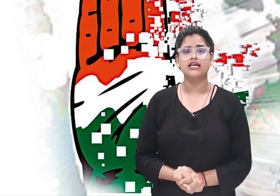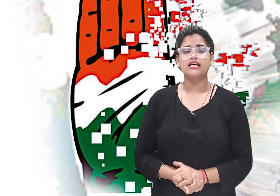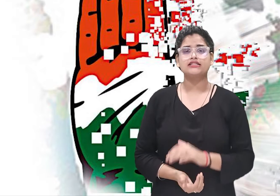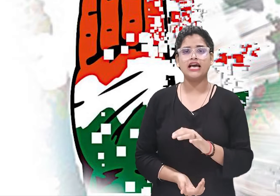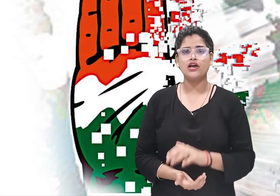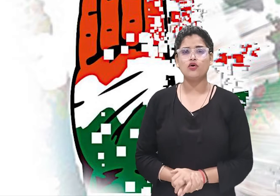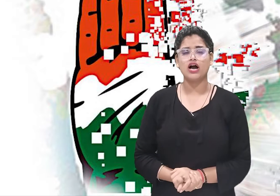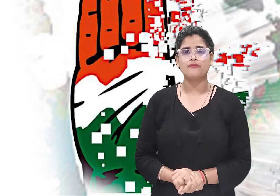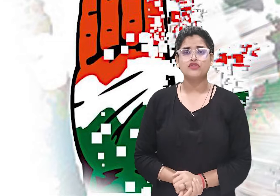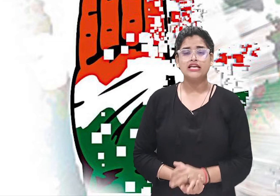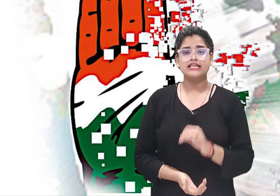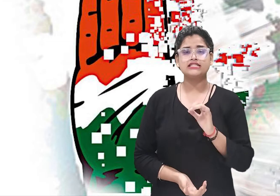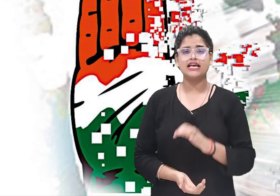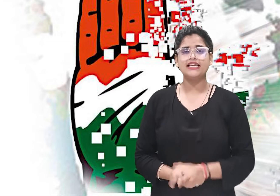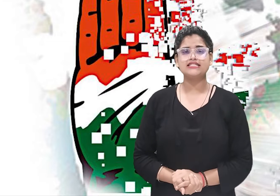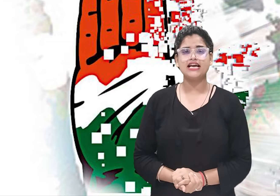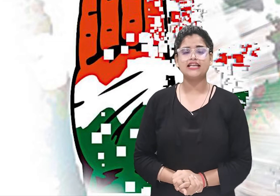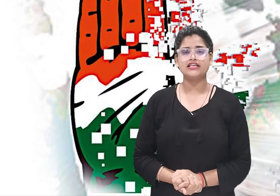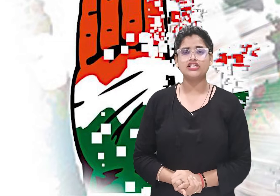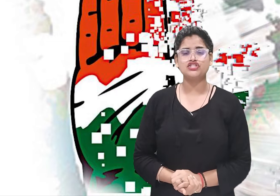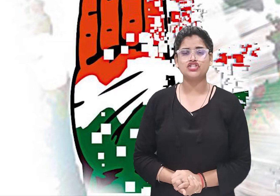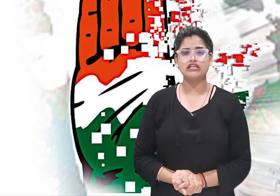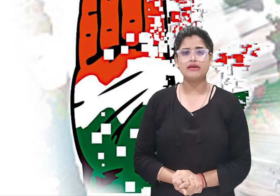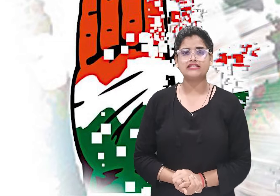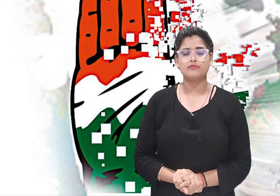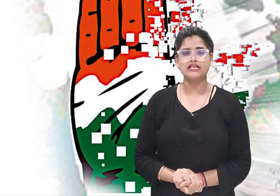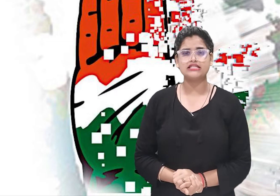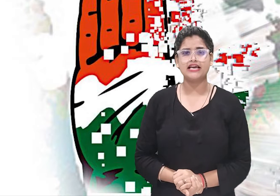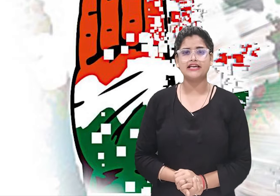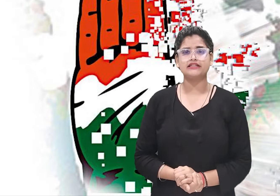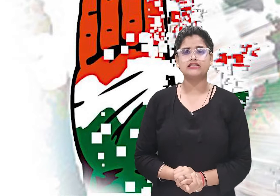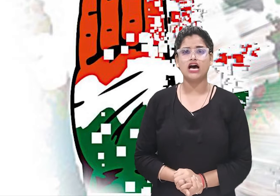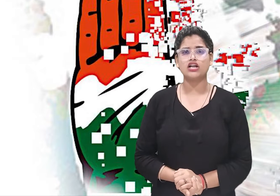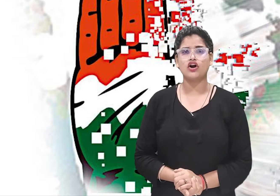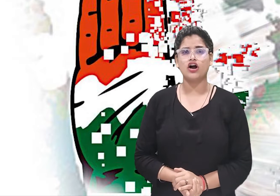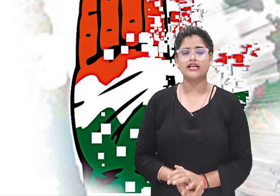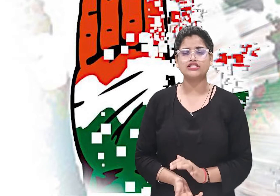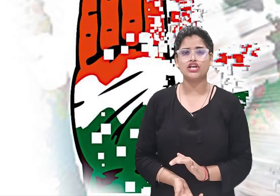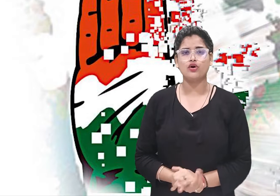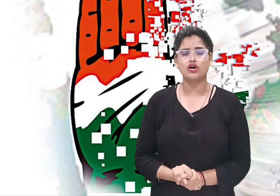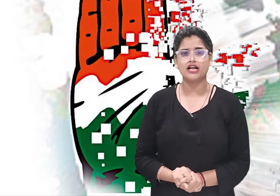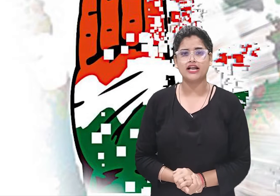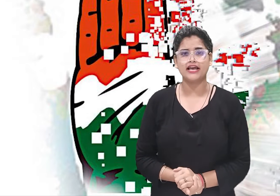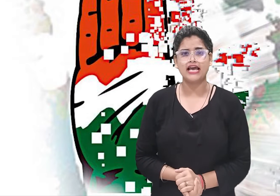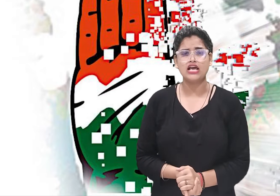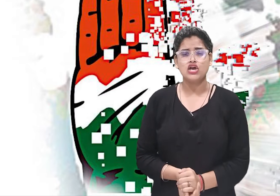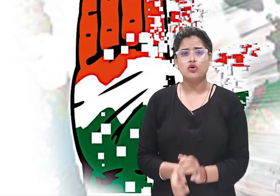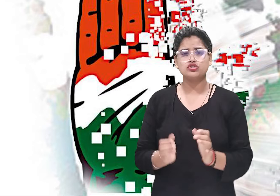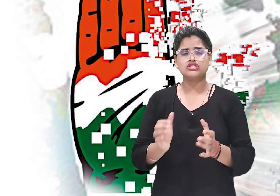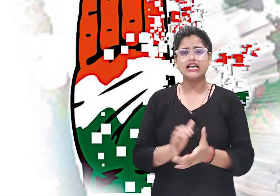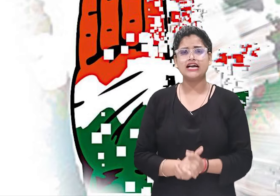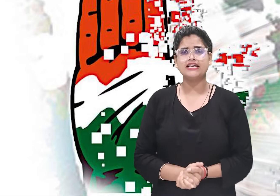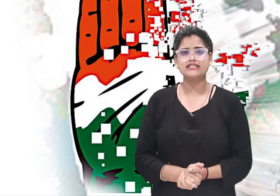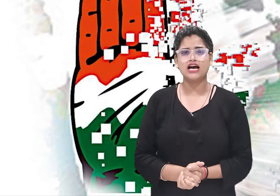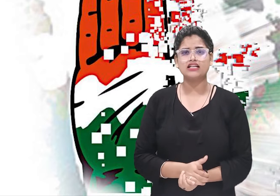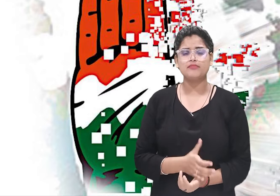तय होगा इस नए चेहरे की जितनी बेसब्री से इंतजार कांग्रेस के लोग कर रहे हैं उससे कई ज्यादा